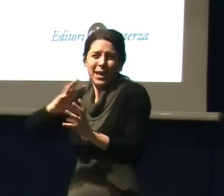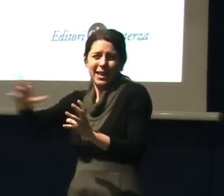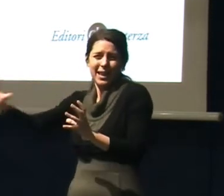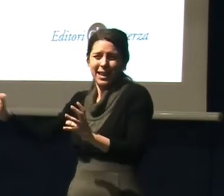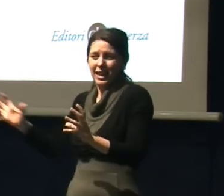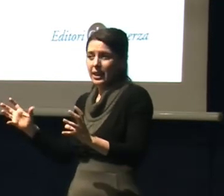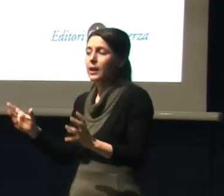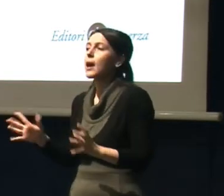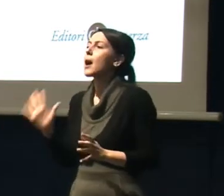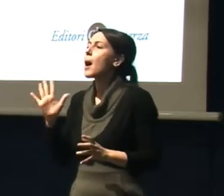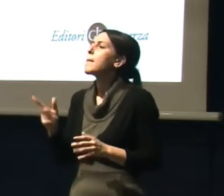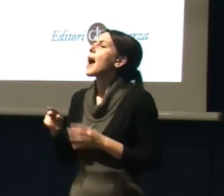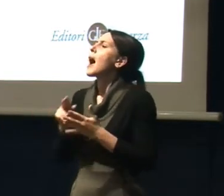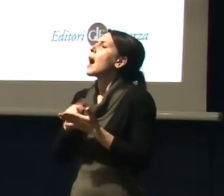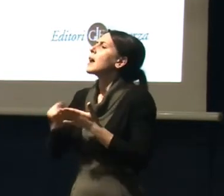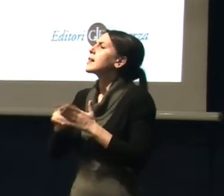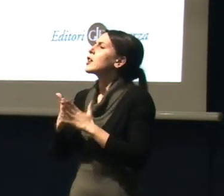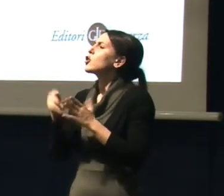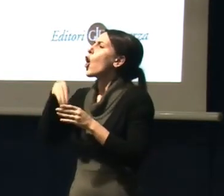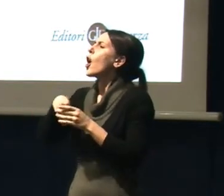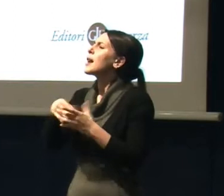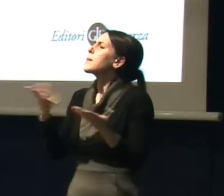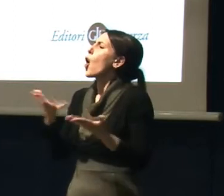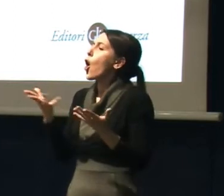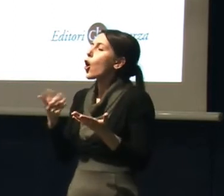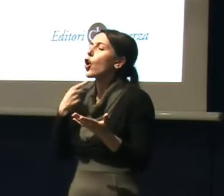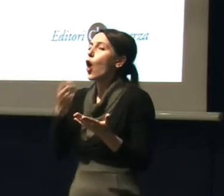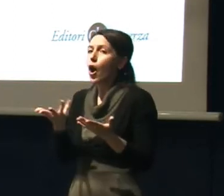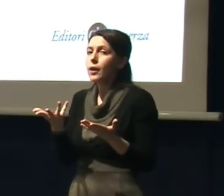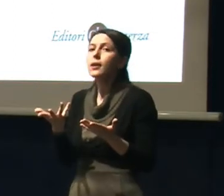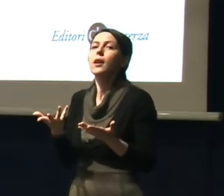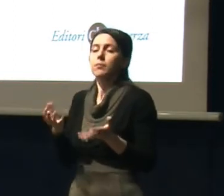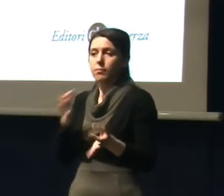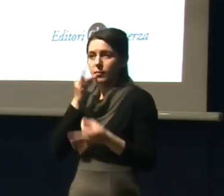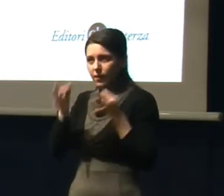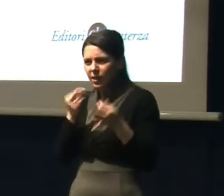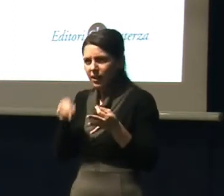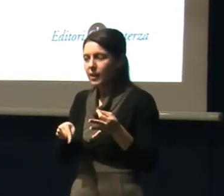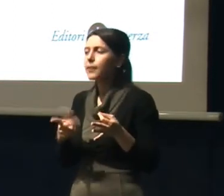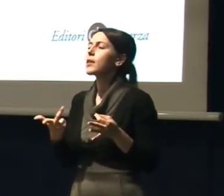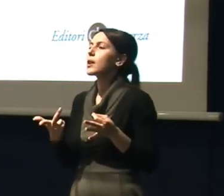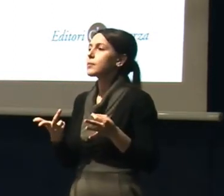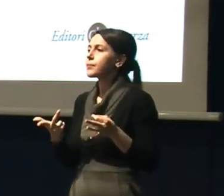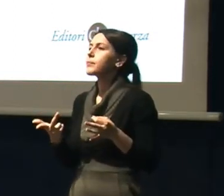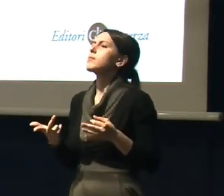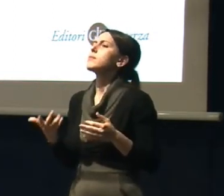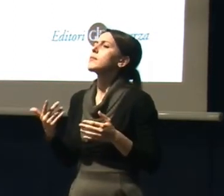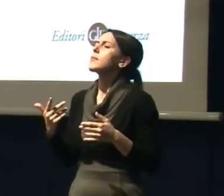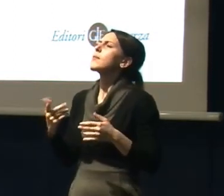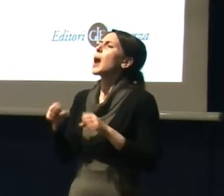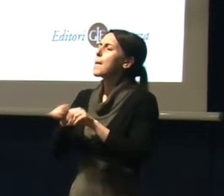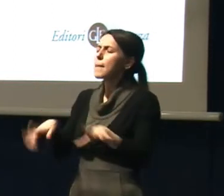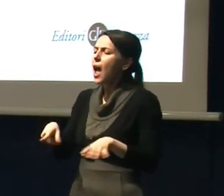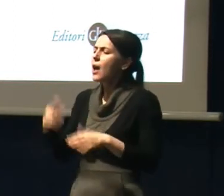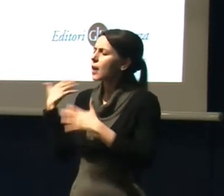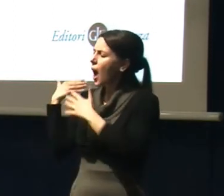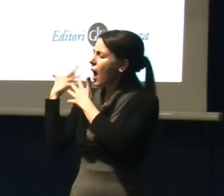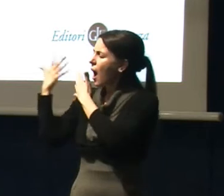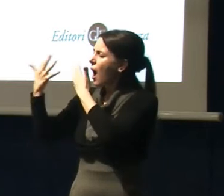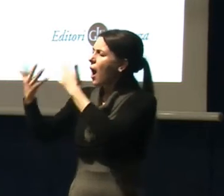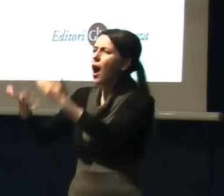radice di quello che c'è scritto nel libro e cioè passo passo seguiamo quello che è successo ai media ma